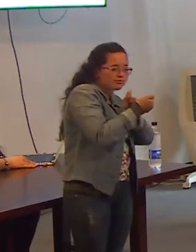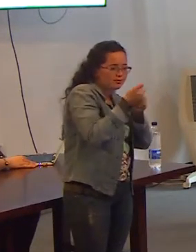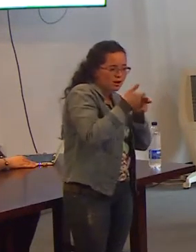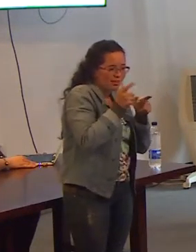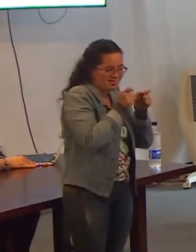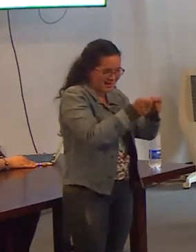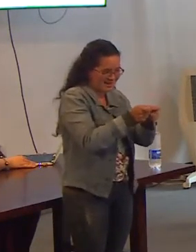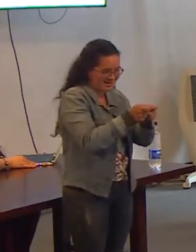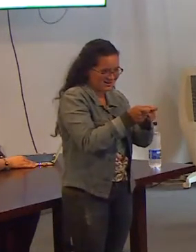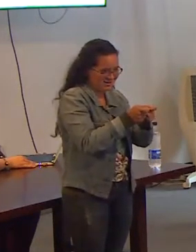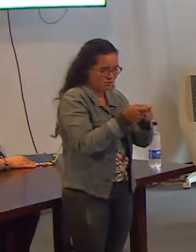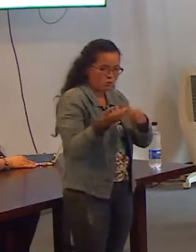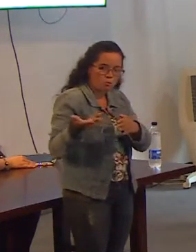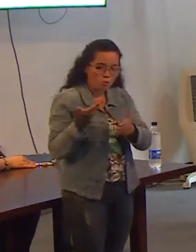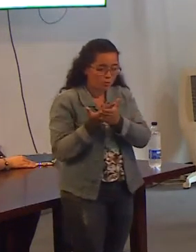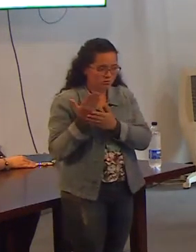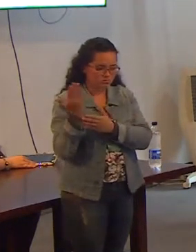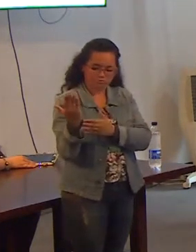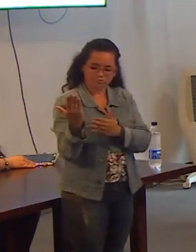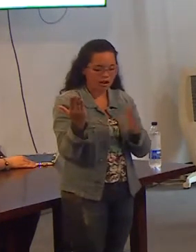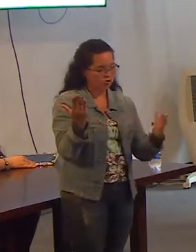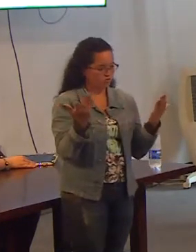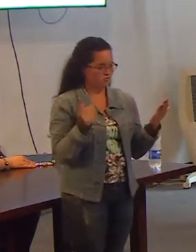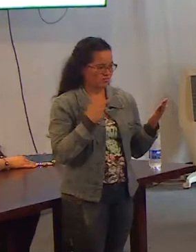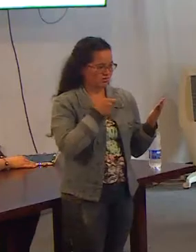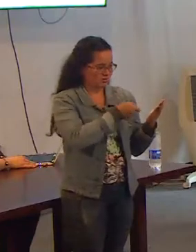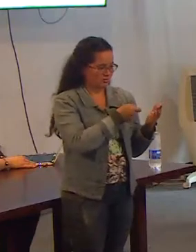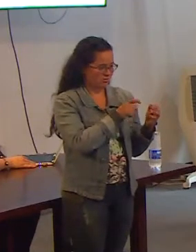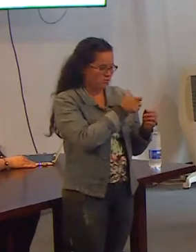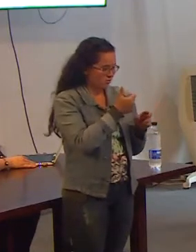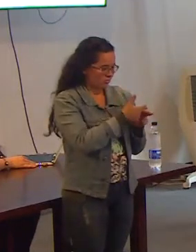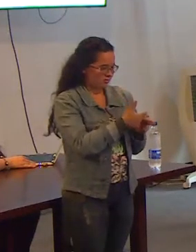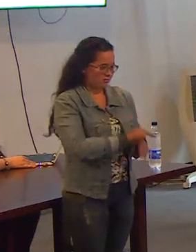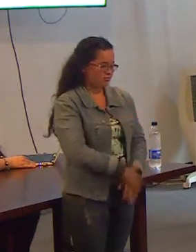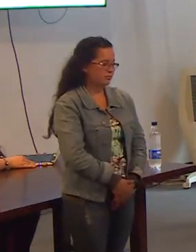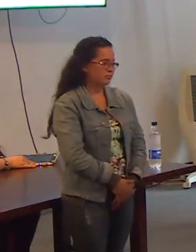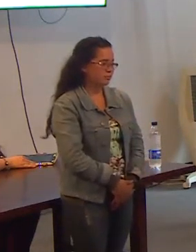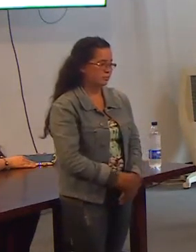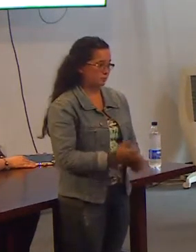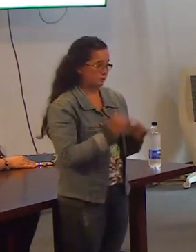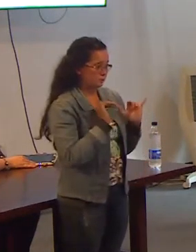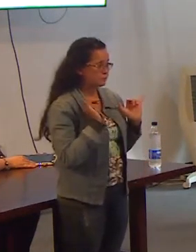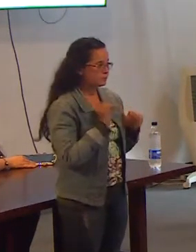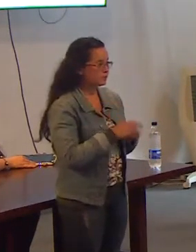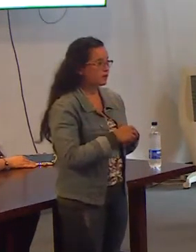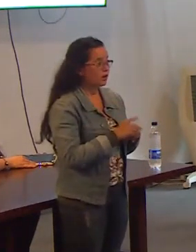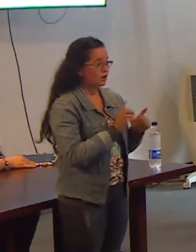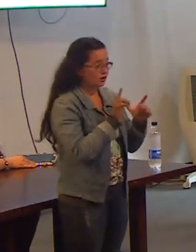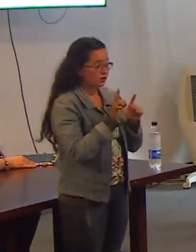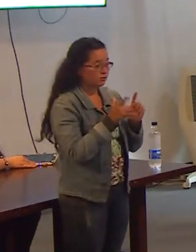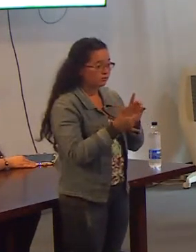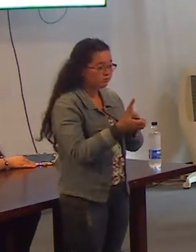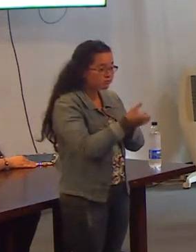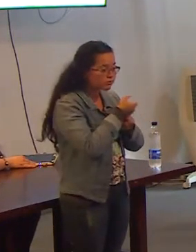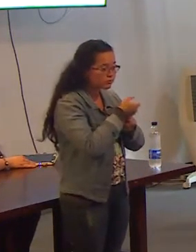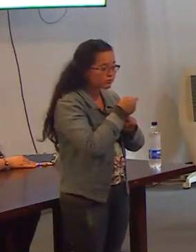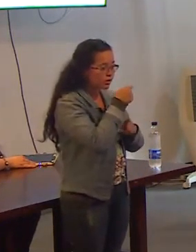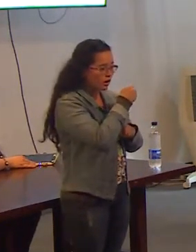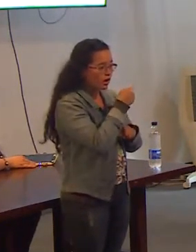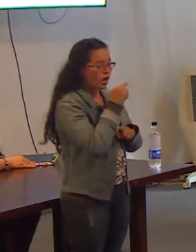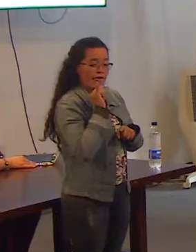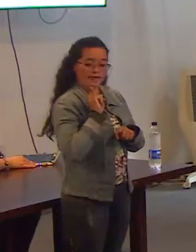para poder entender y ligar un poco más el documento. Entonces encontramos en la parte